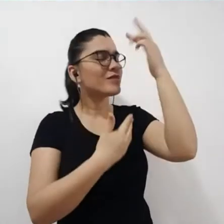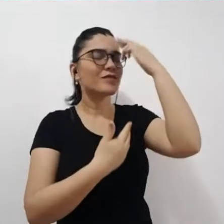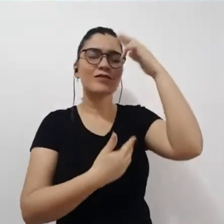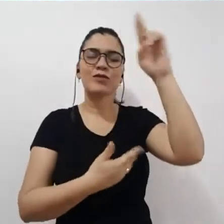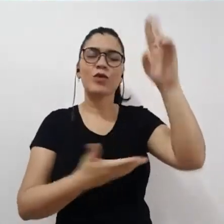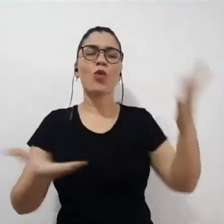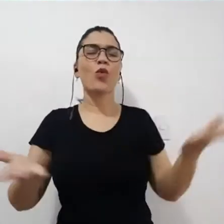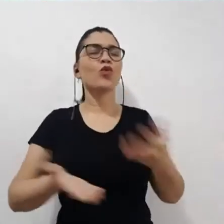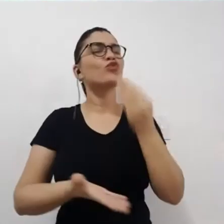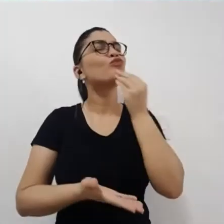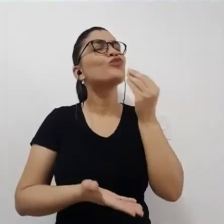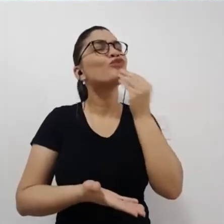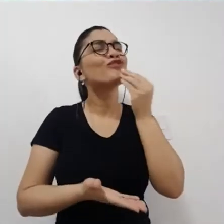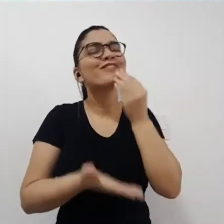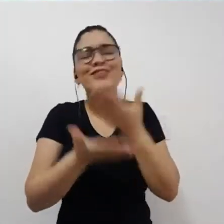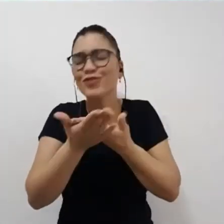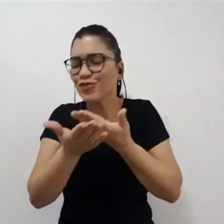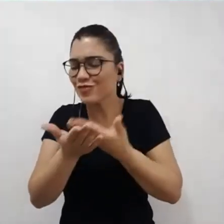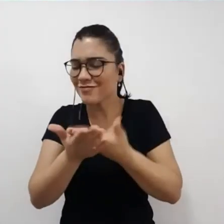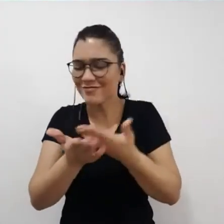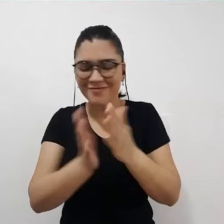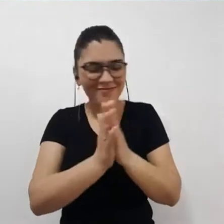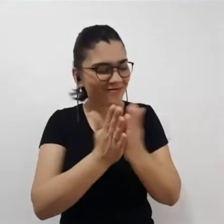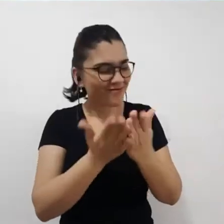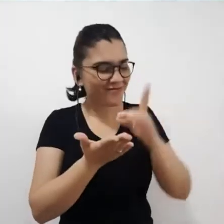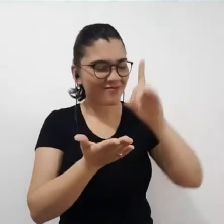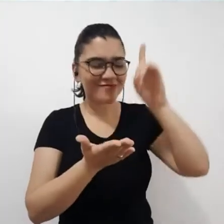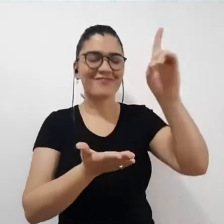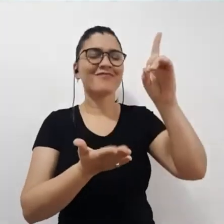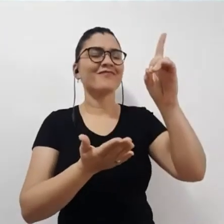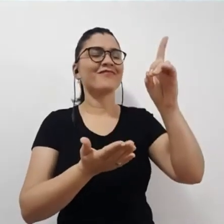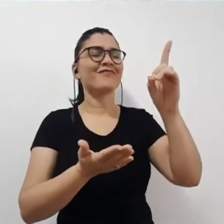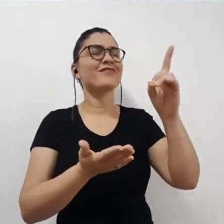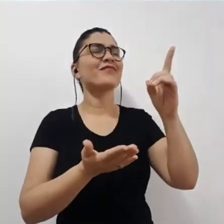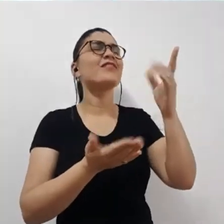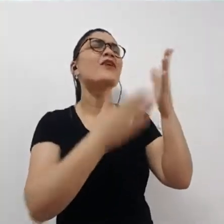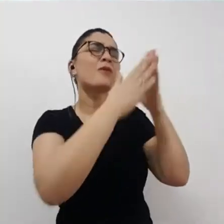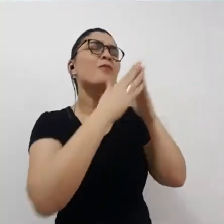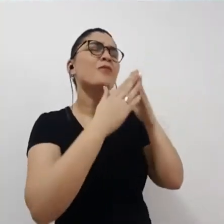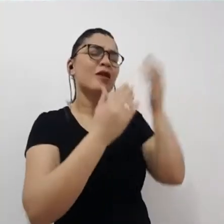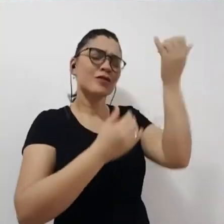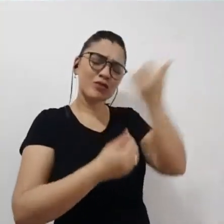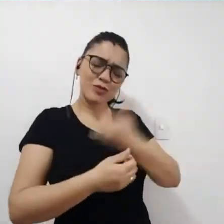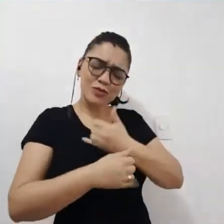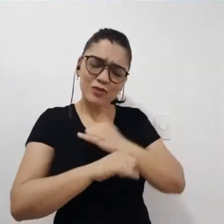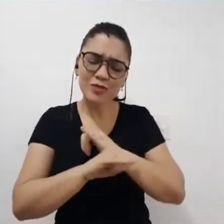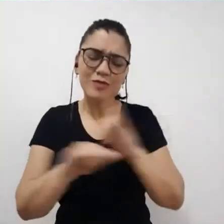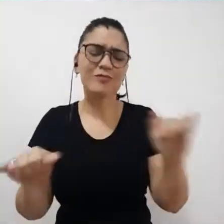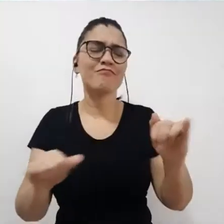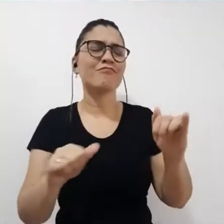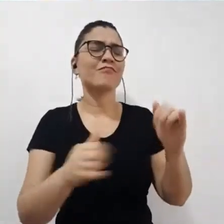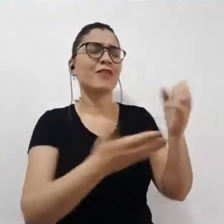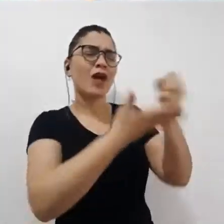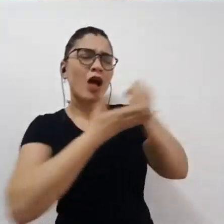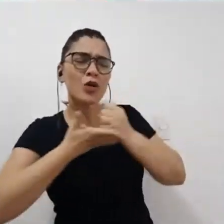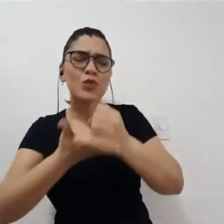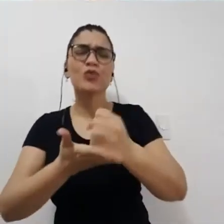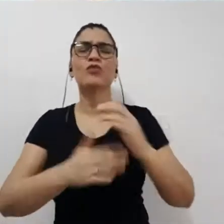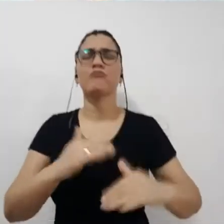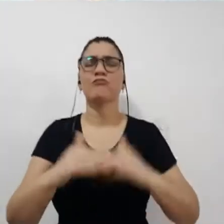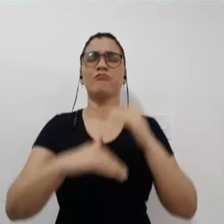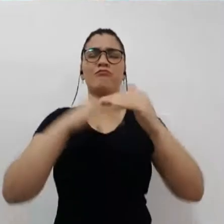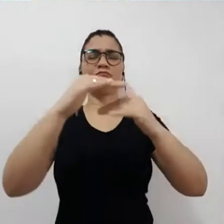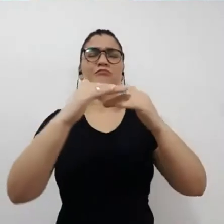podermos estudar a Tua Palavra Santa, Senhor. Fala aos nossos corações. Nos ajuda, Senhor Deus, a crescermos em Teus caminhos, a buscarmos a